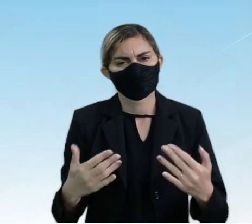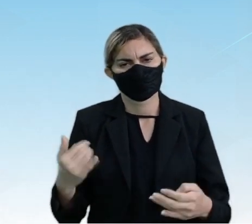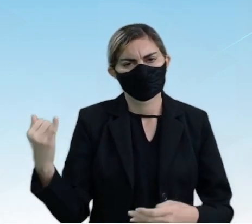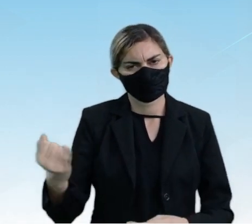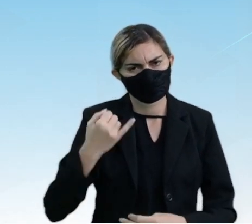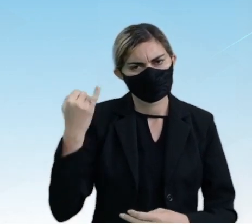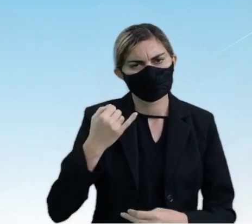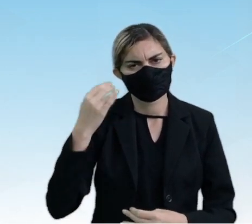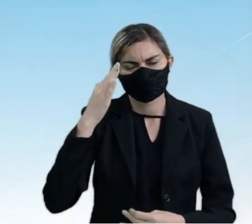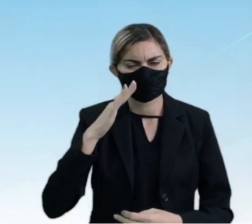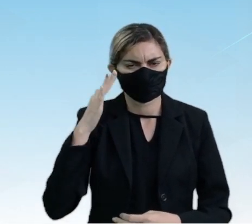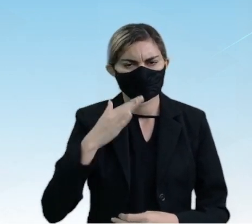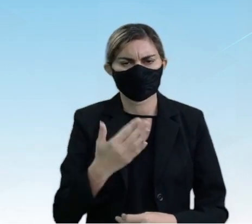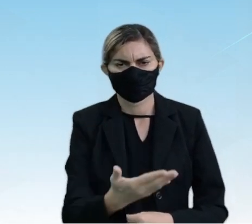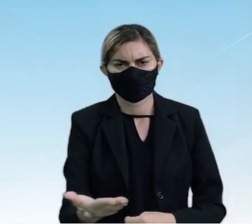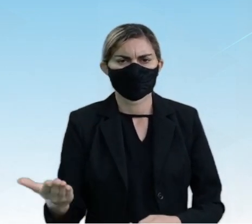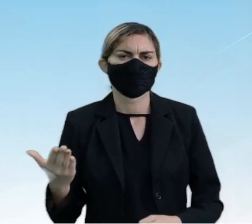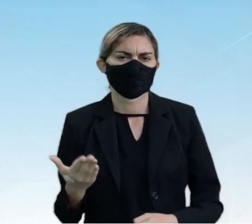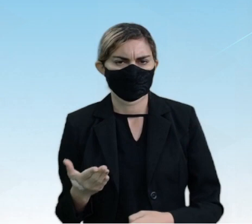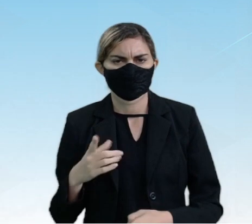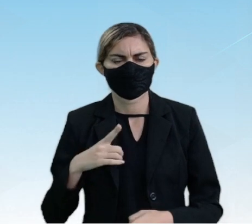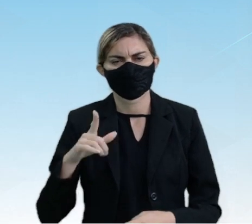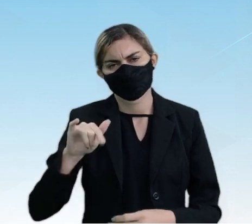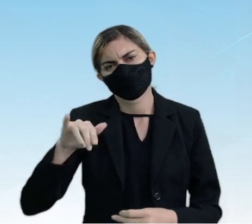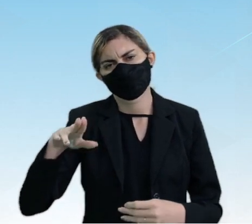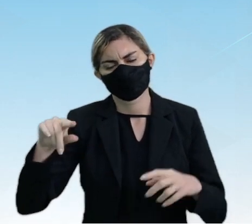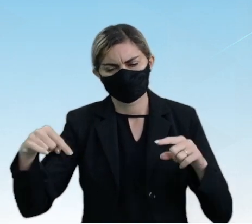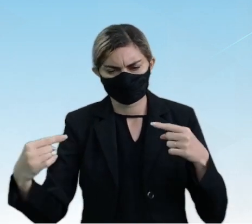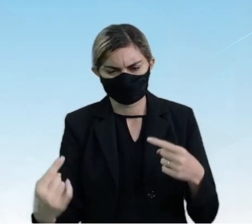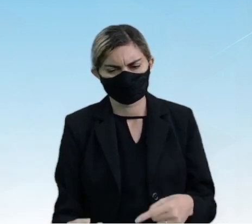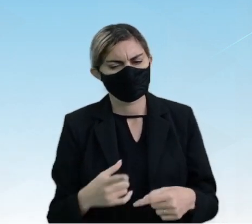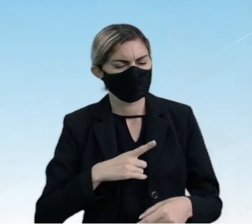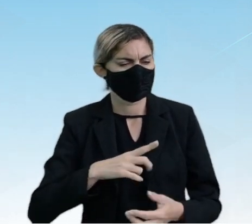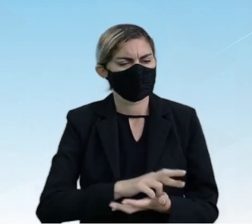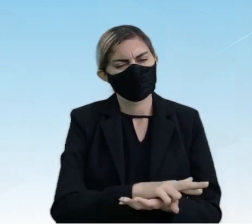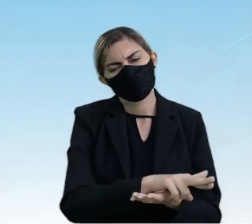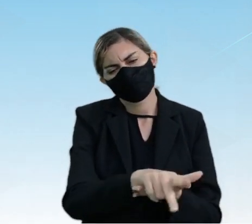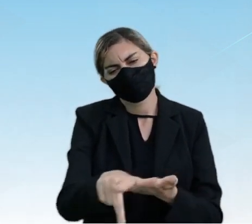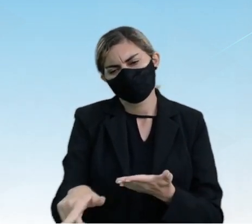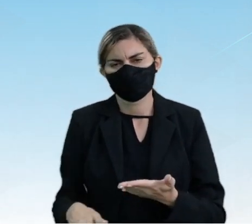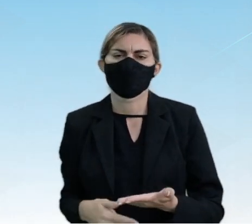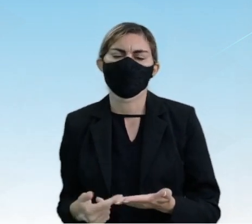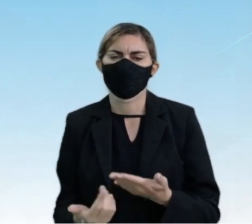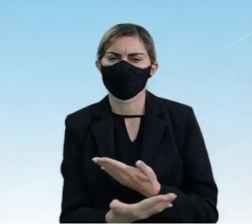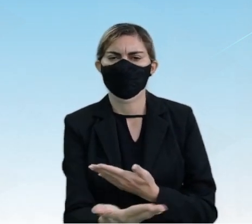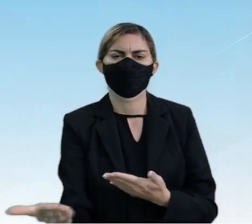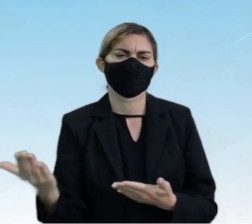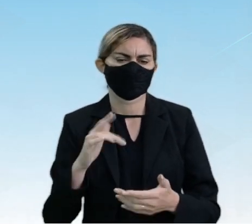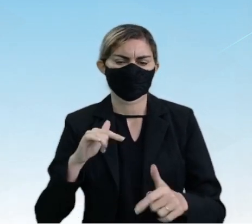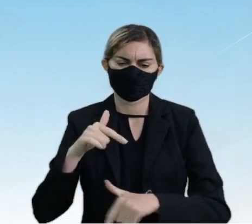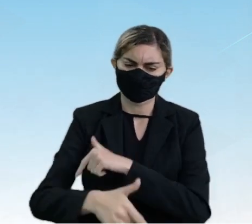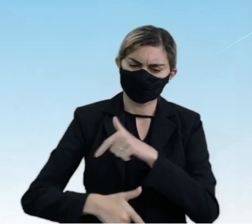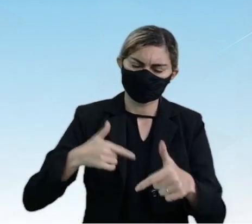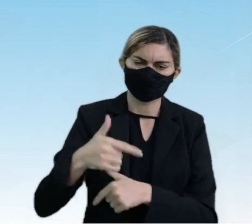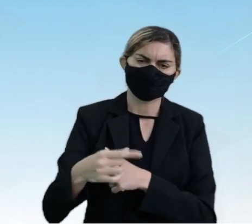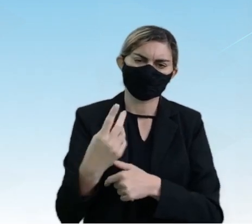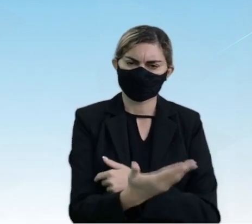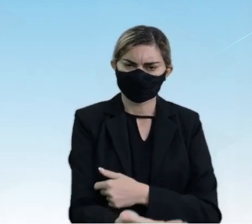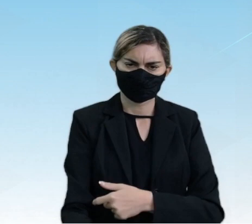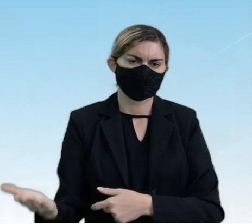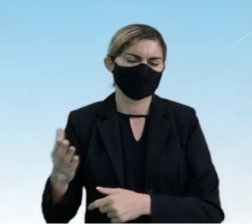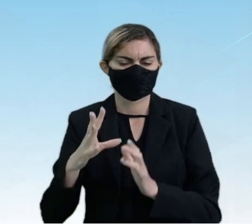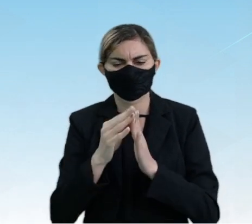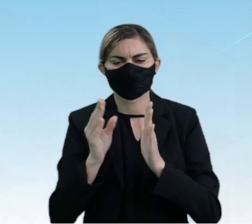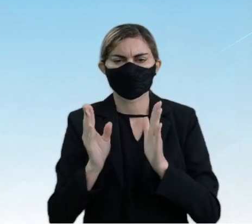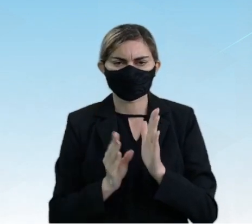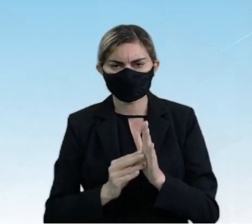gente entender porque a partir do momento que eu pego a ginástica competitiva, eu vou ter várias modalidades ali que estarão sendo trabalhadas naqueles